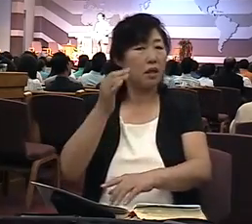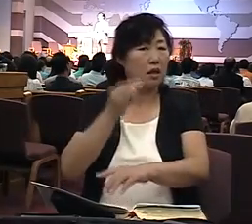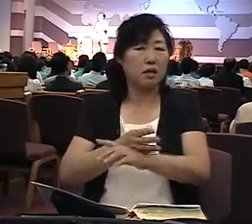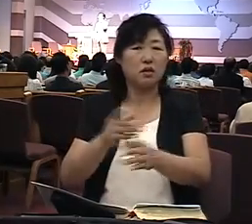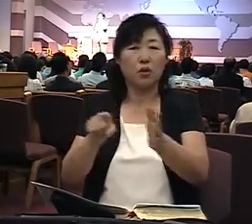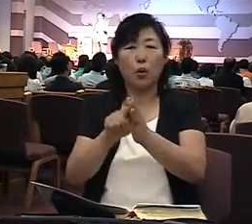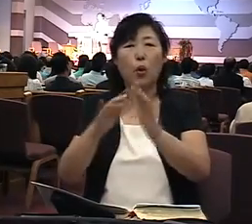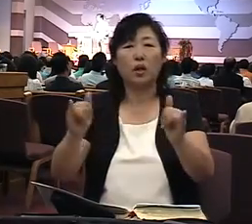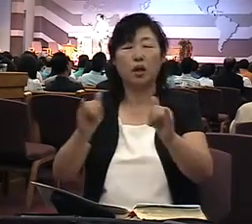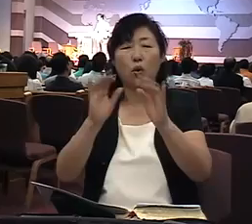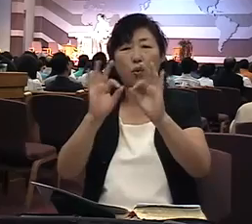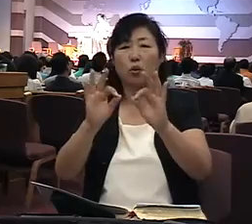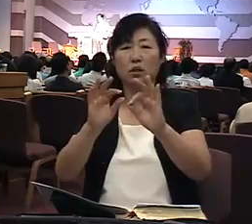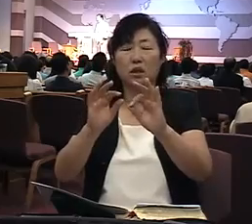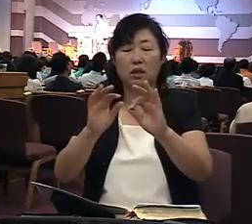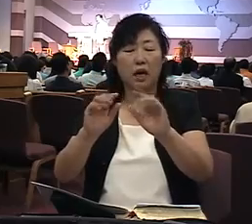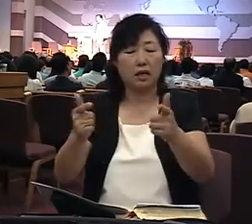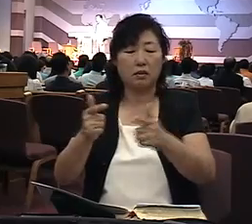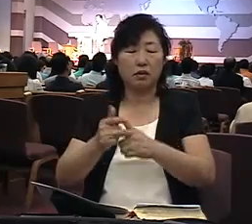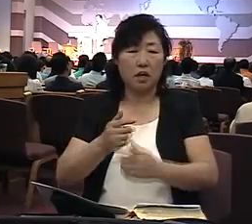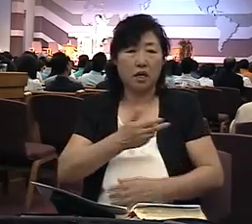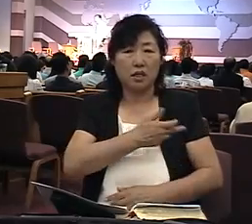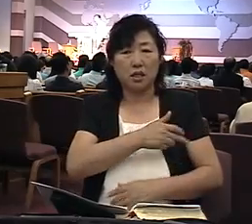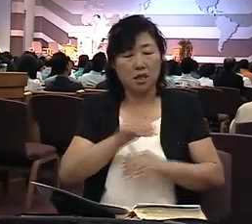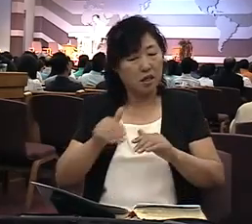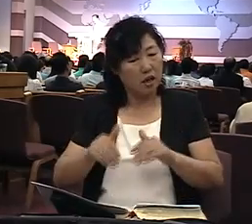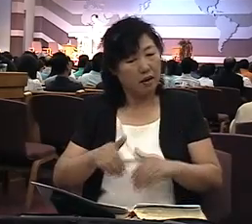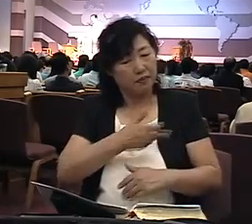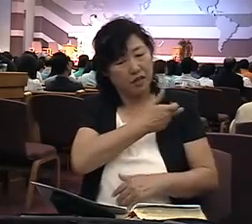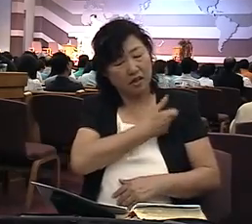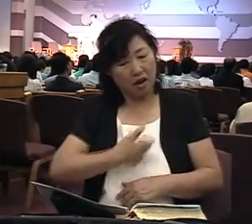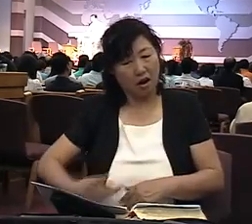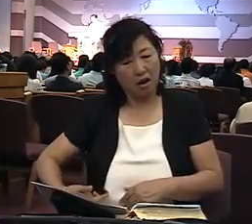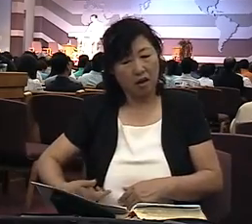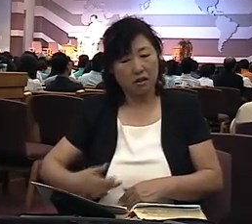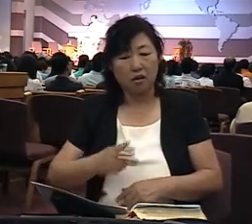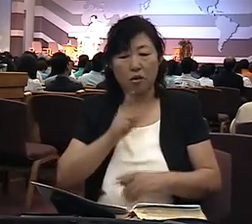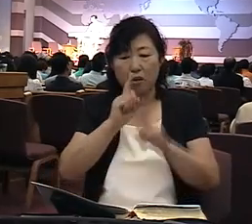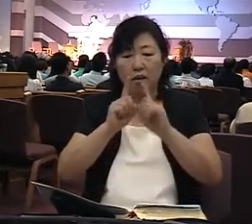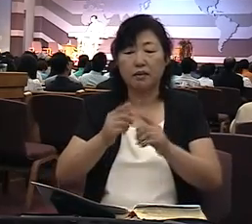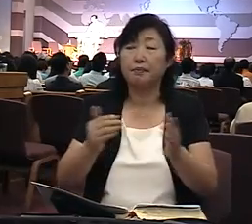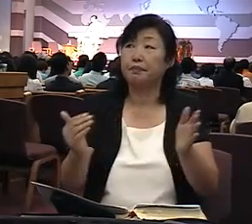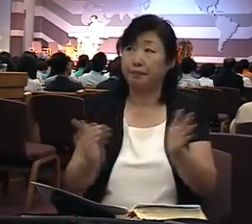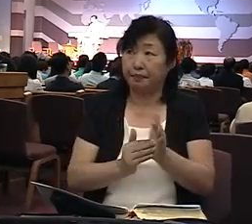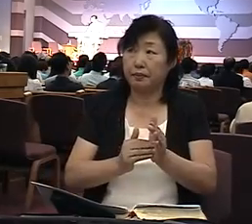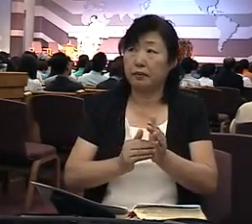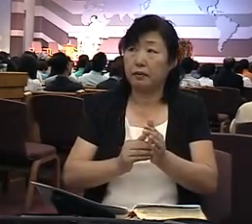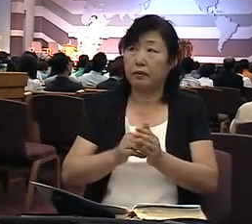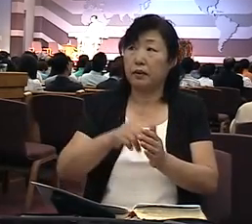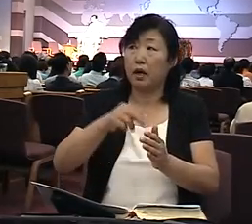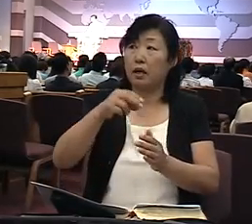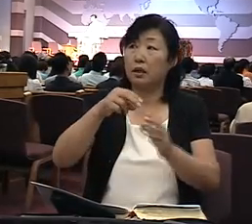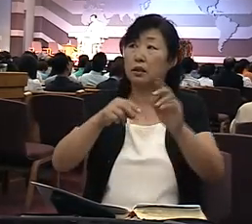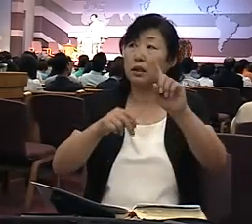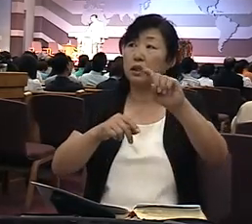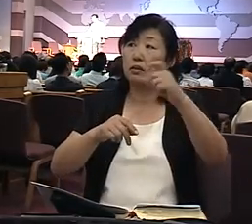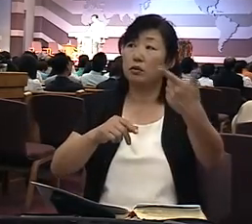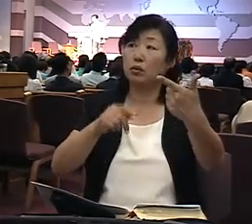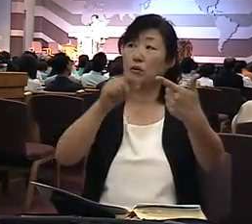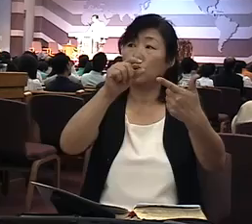않습니다. 제자라고 그랬다는 것입니다. 사도행전 11장 26절을 보면 이런 말씀이 있습니다. 제자들이 안디옥에서